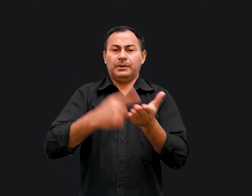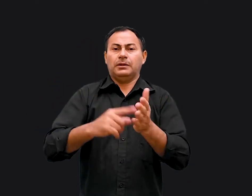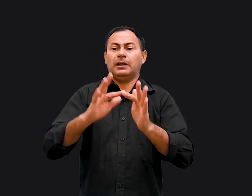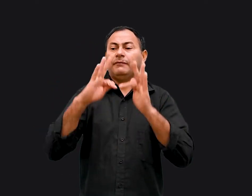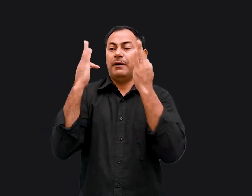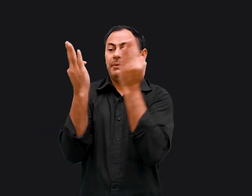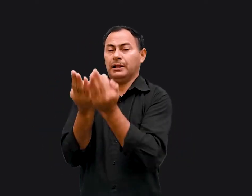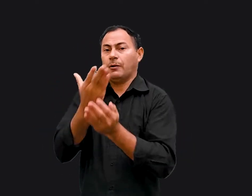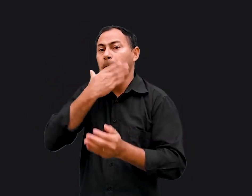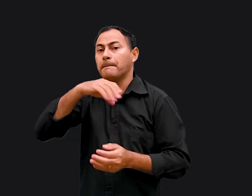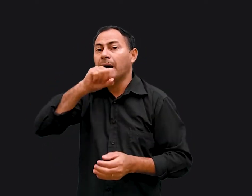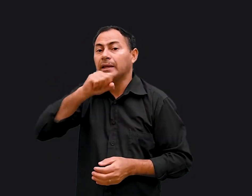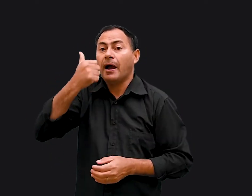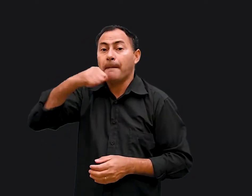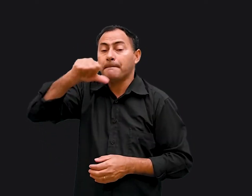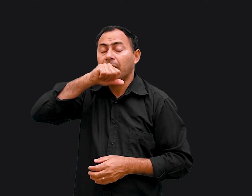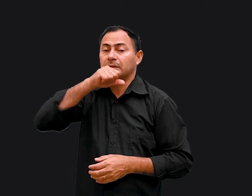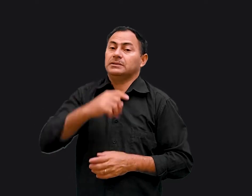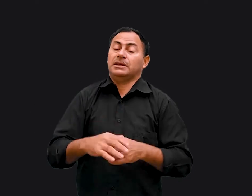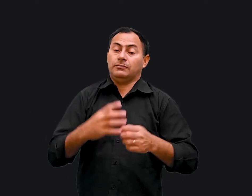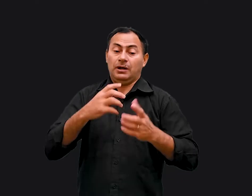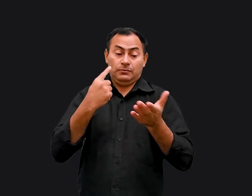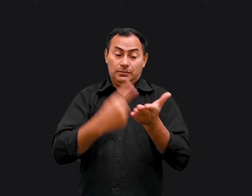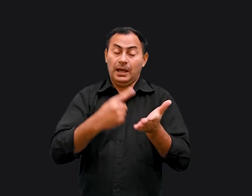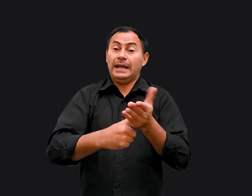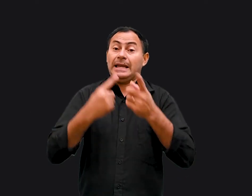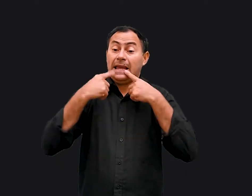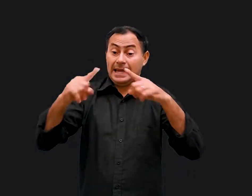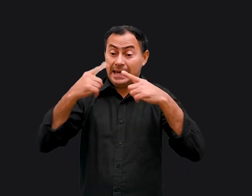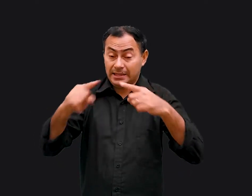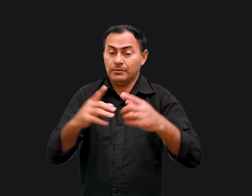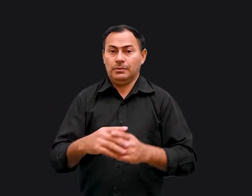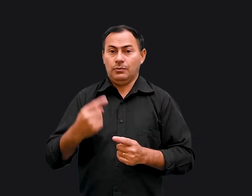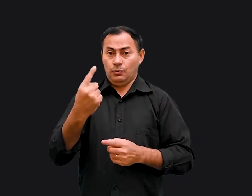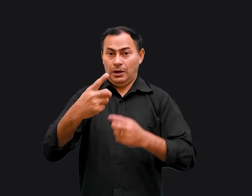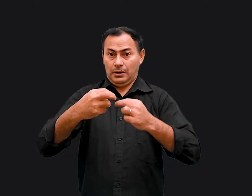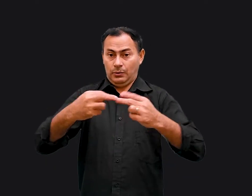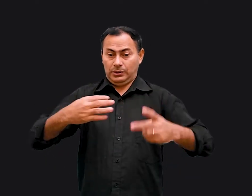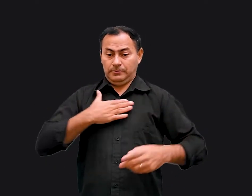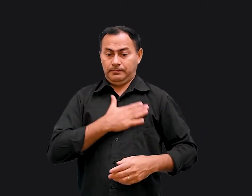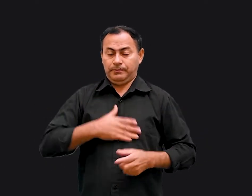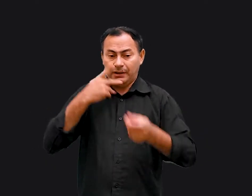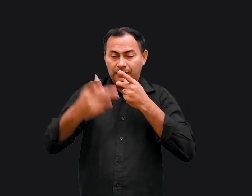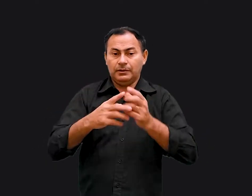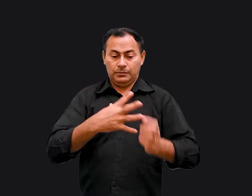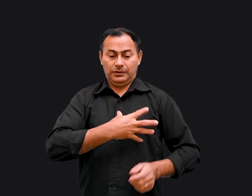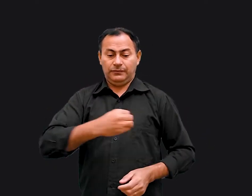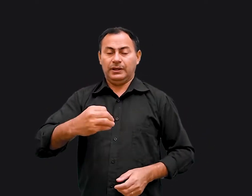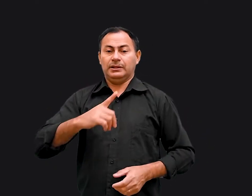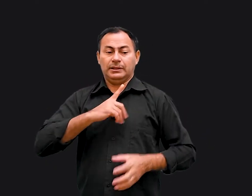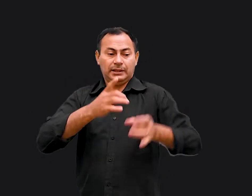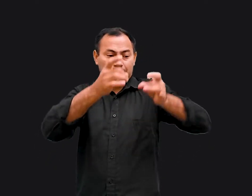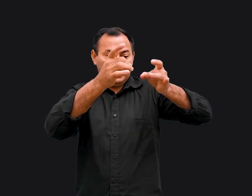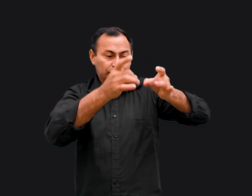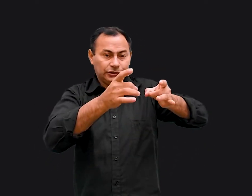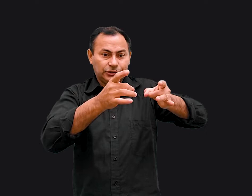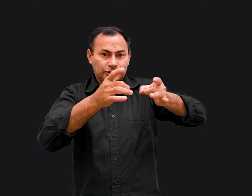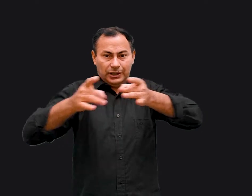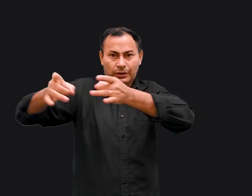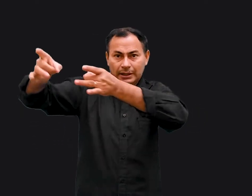pais. Essa é uma função crítica. Uma das coisas que gostaríamos de abordar é a questão dos filhos terem que deixar o pai e a mãe.